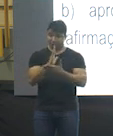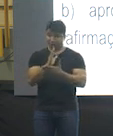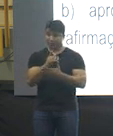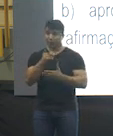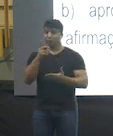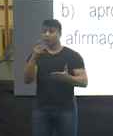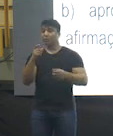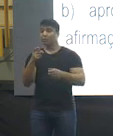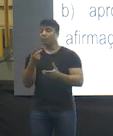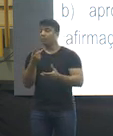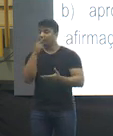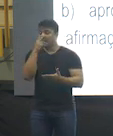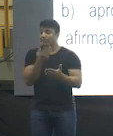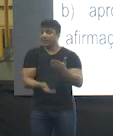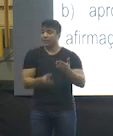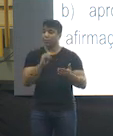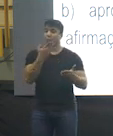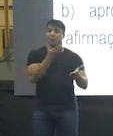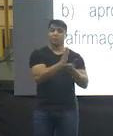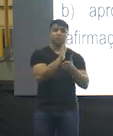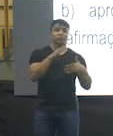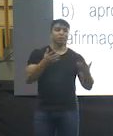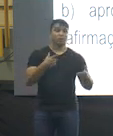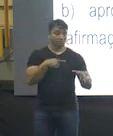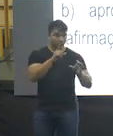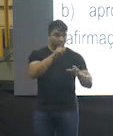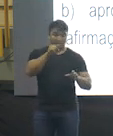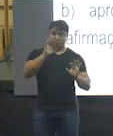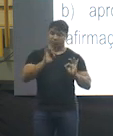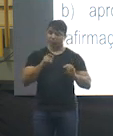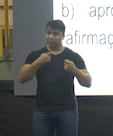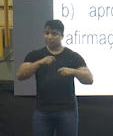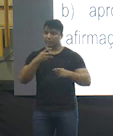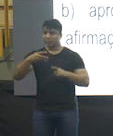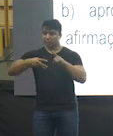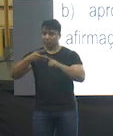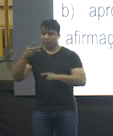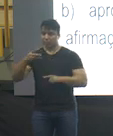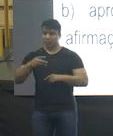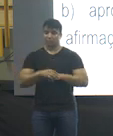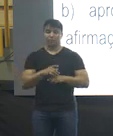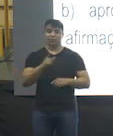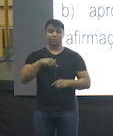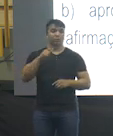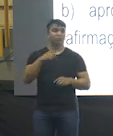ou não aprovado? Que ele tinha que acertar pelo menos 3. Ele acertou quantas?